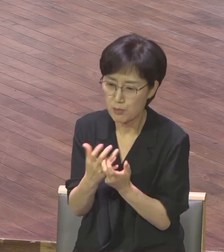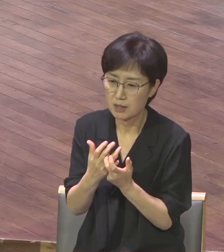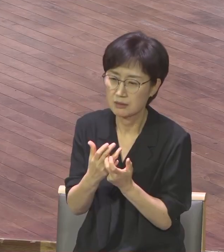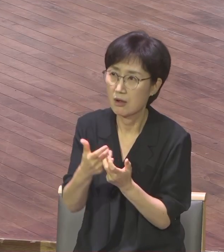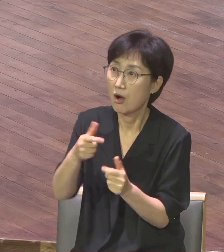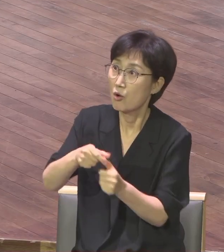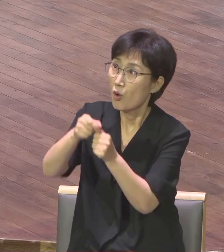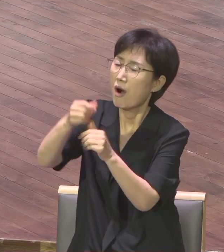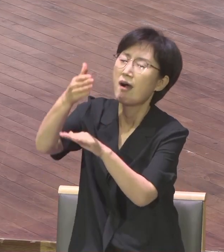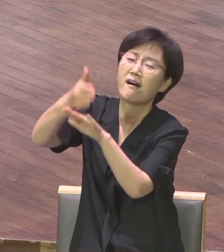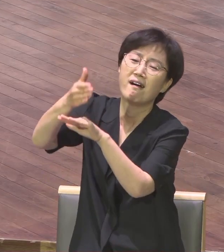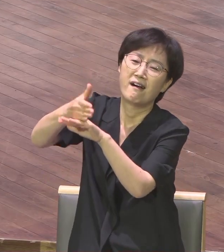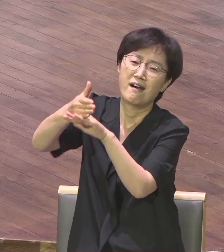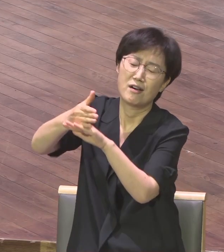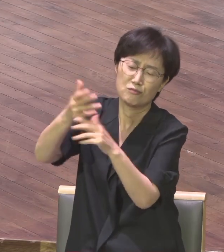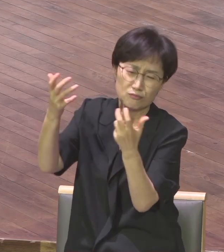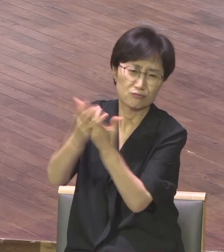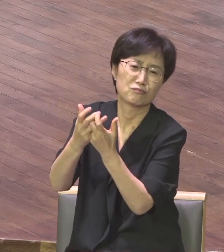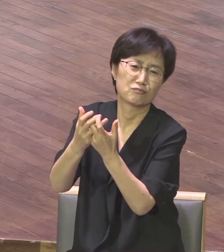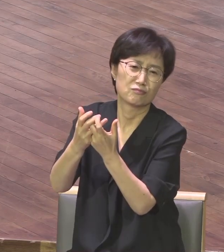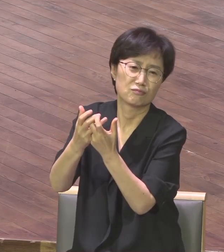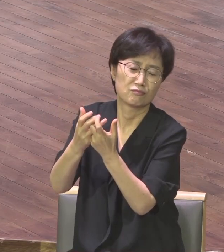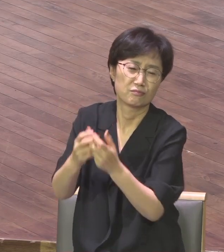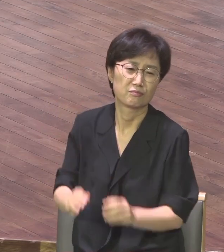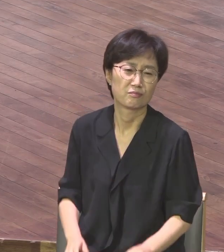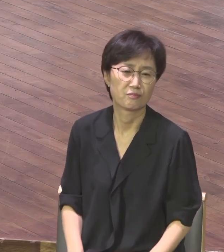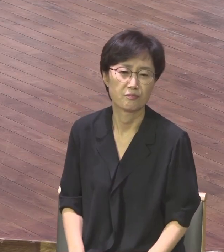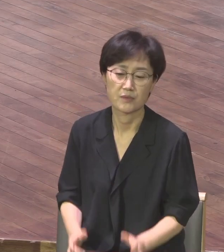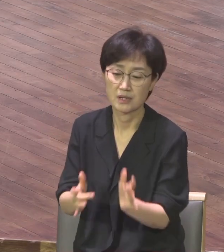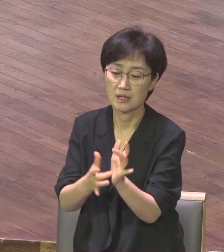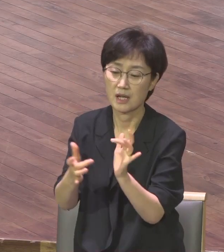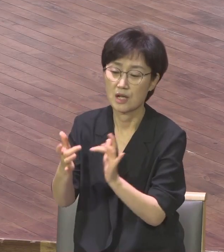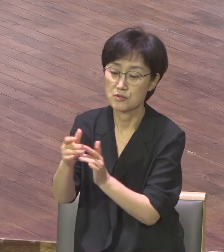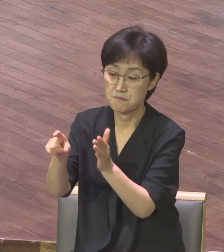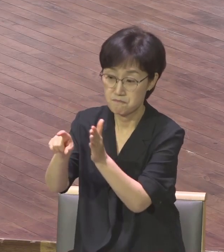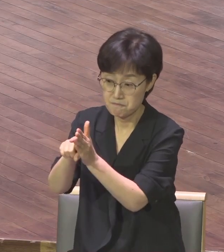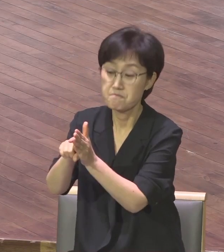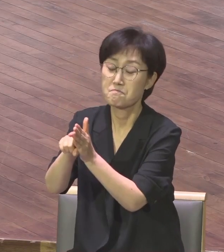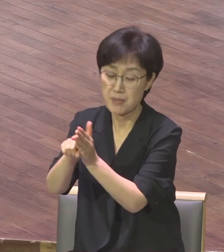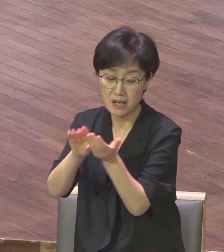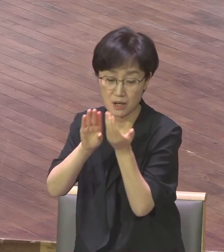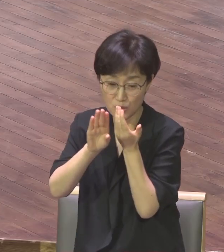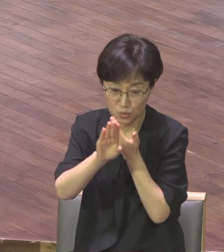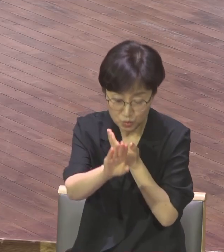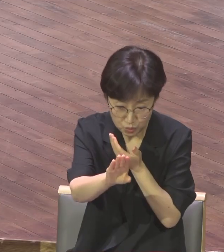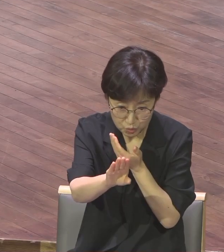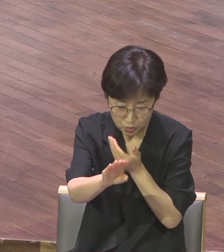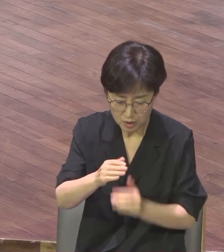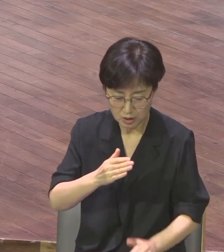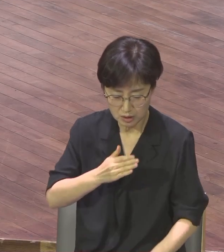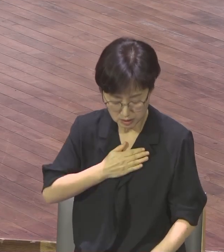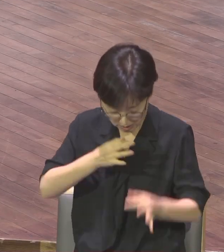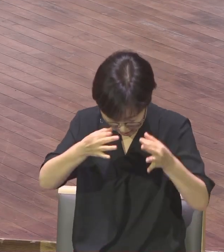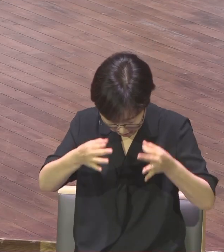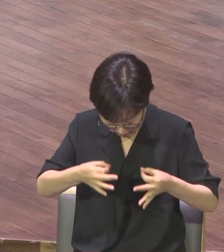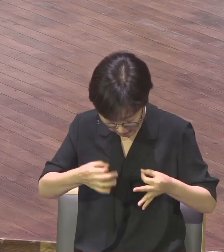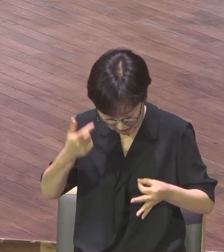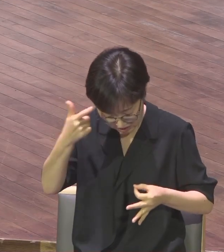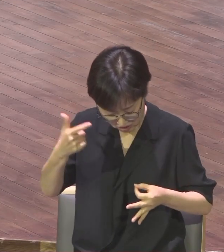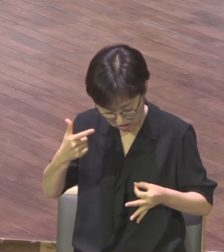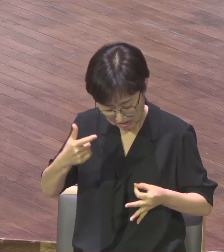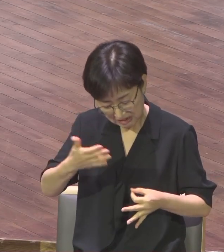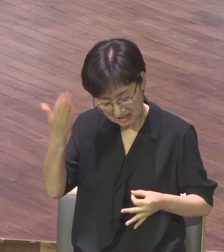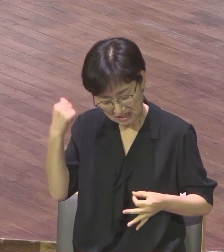감사해. 감사. 예수 믿은 후에 내가 영적으로 무익한 것을